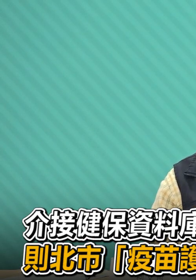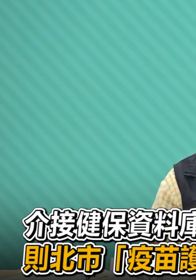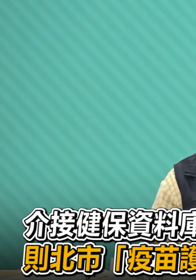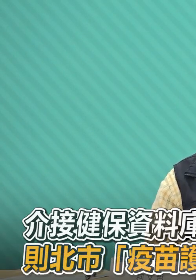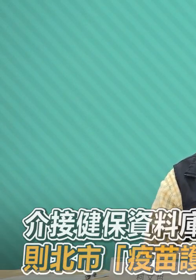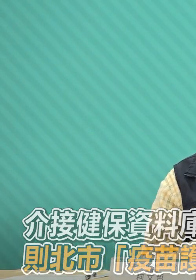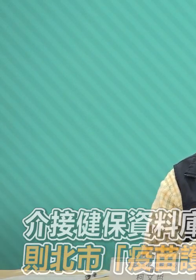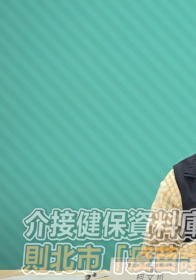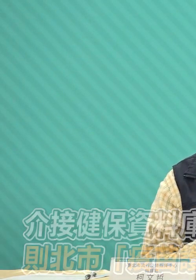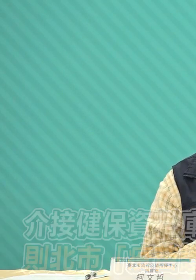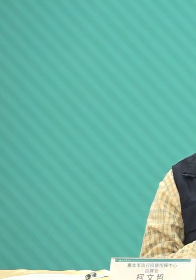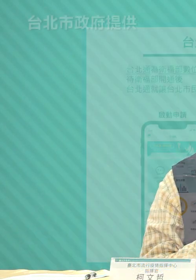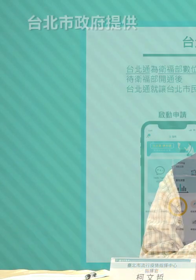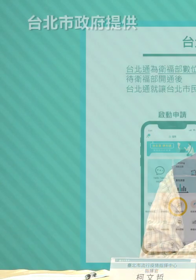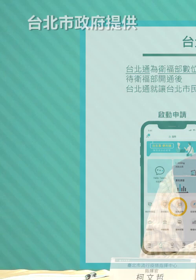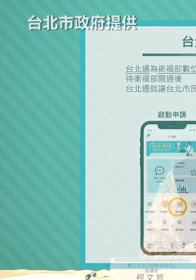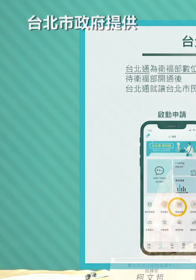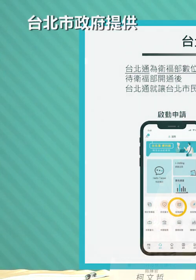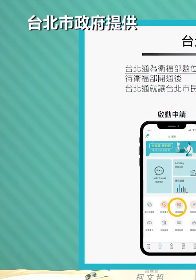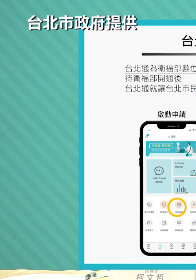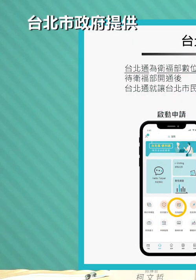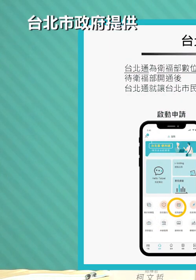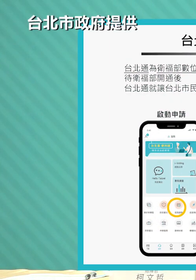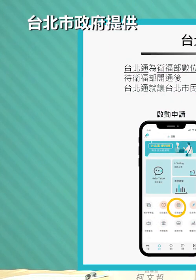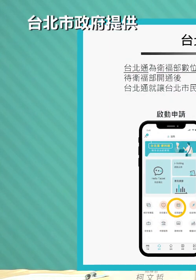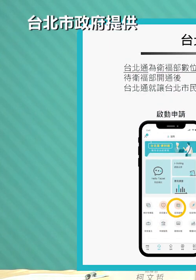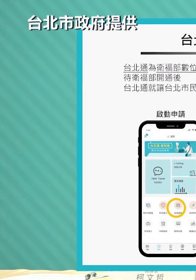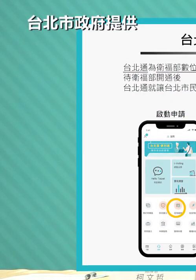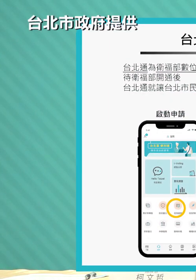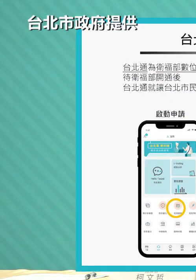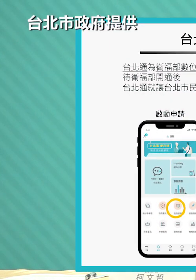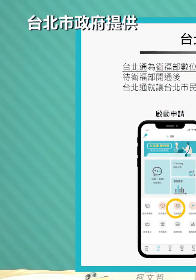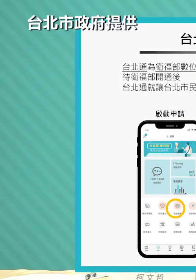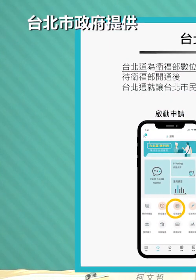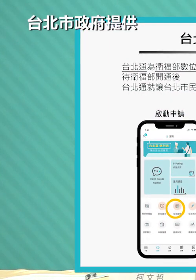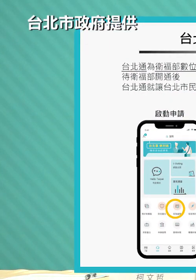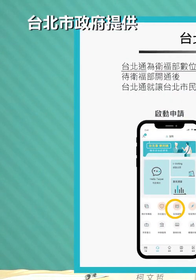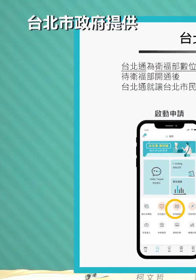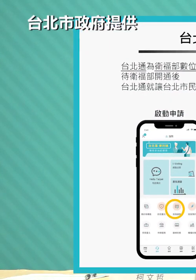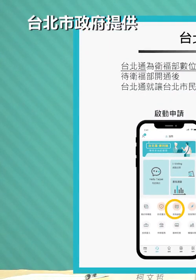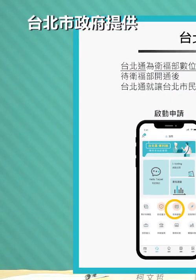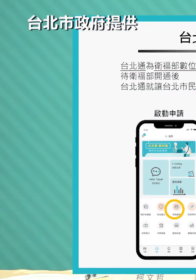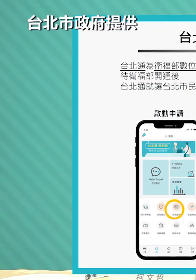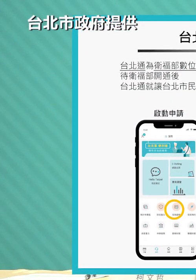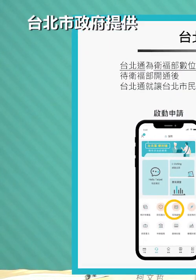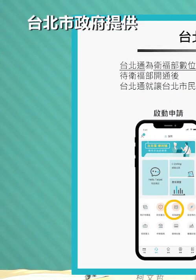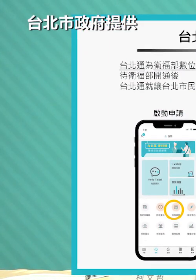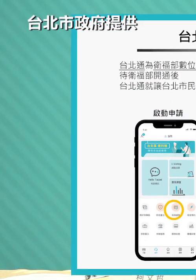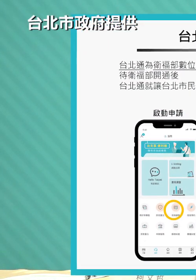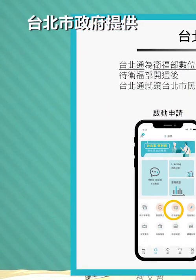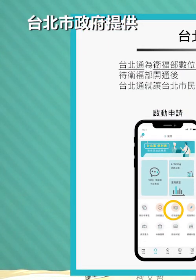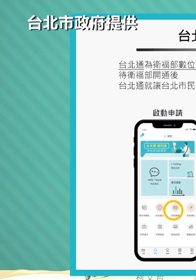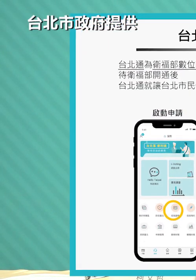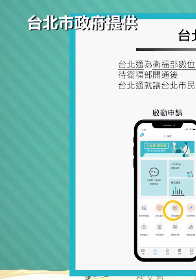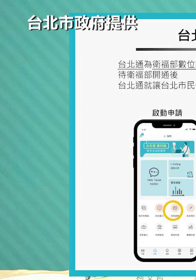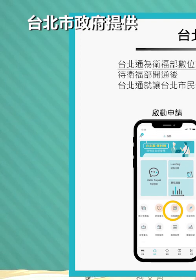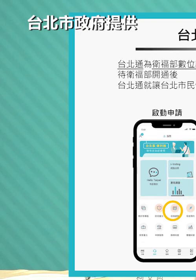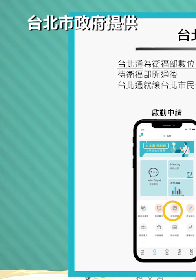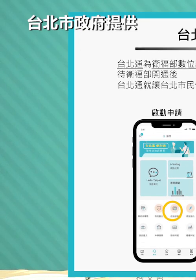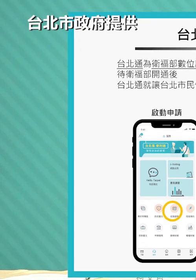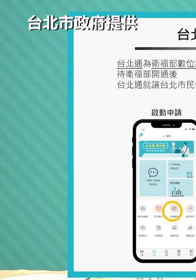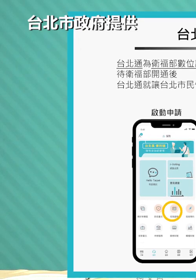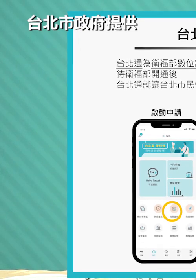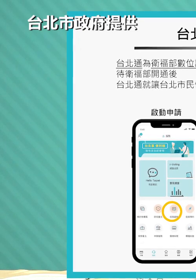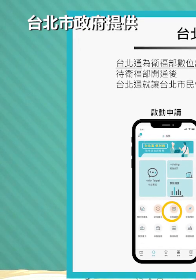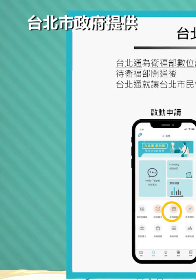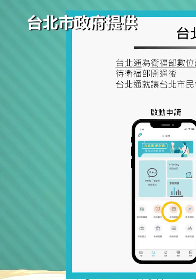康通行证或者疫苗护照。我们在台北通里面有个栏位，你给它点下去，它就跳这个页面。你